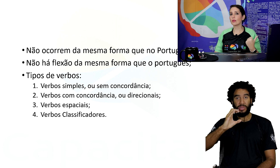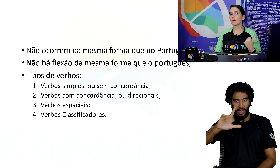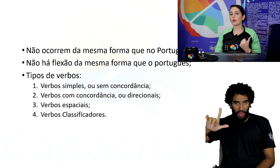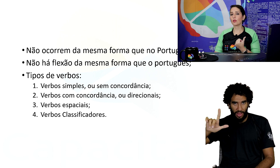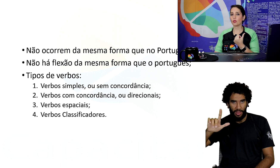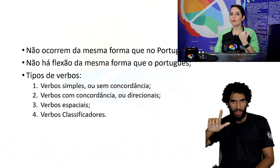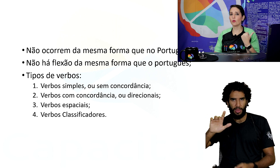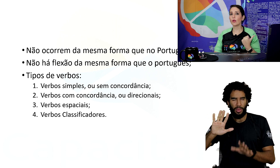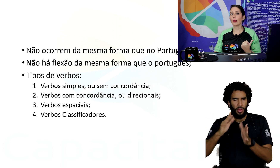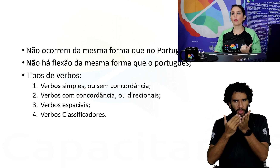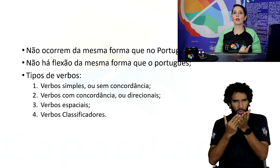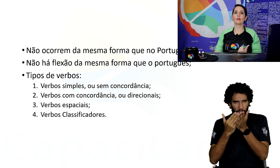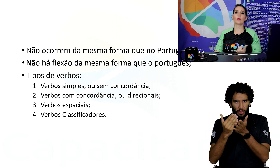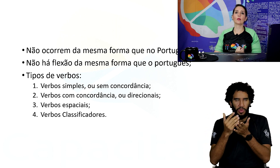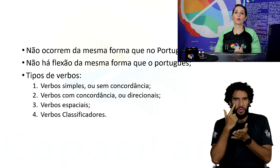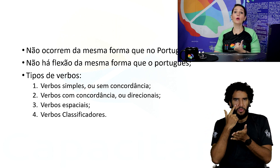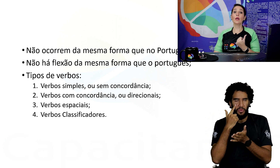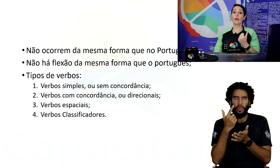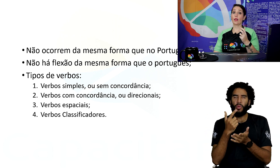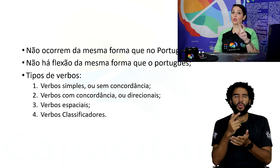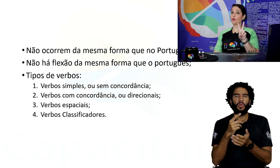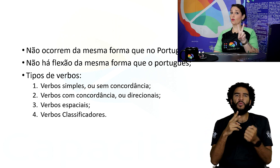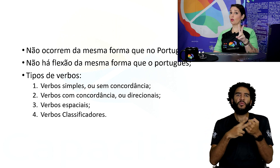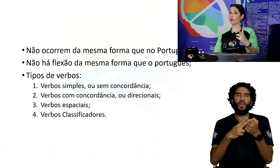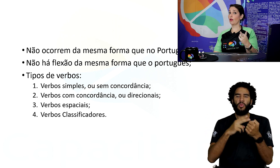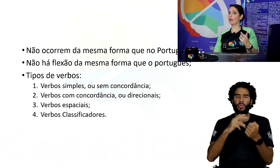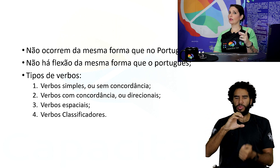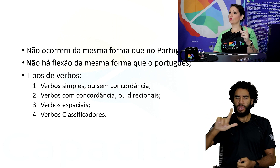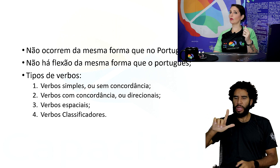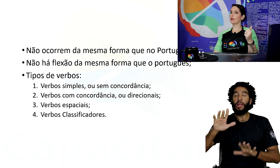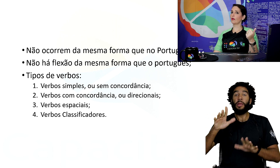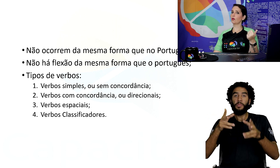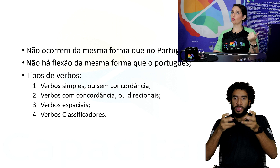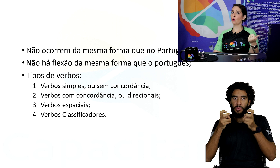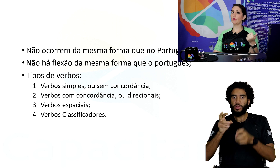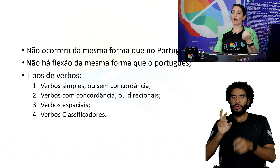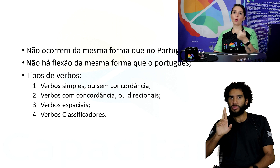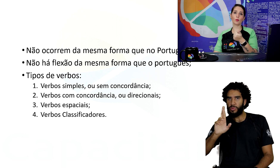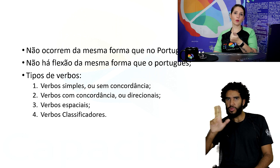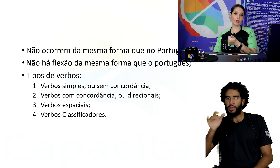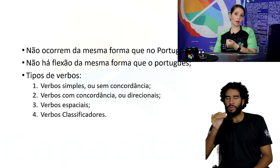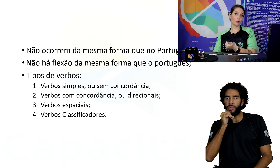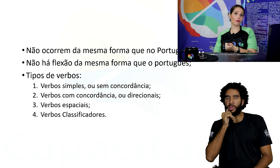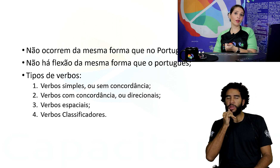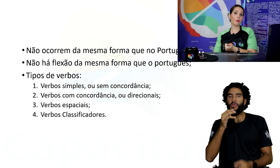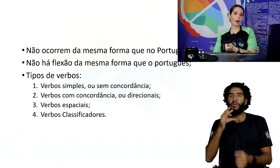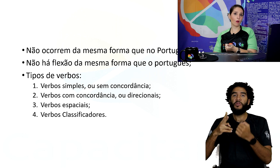começo da semana a gente viu o que é um classificador e a gente viu a diferença de um classificador nominal para um